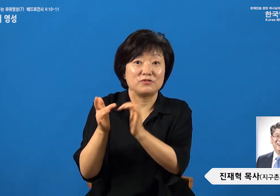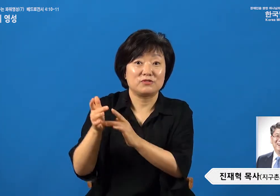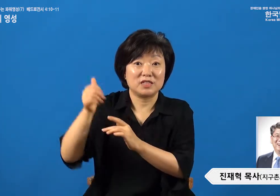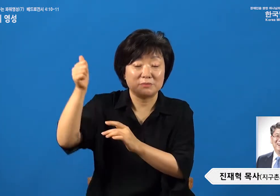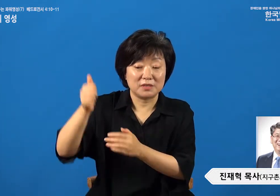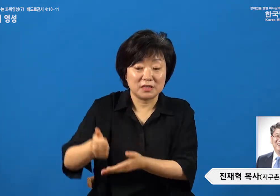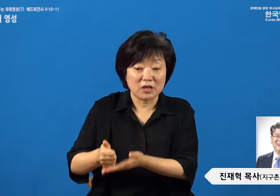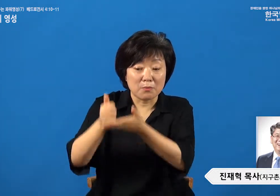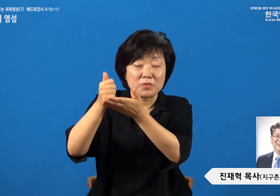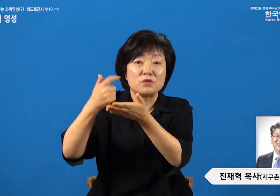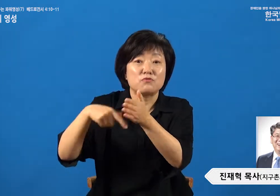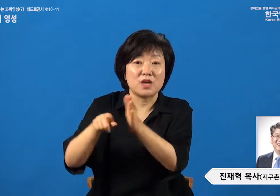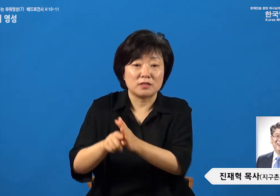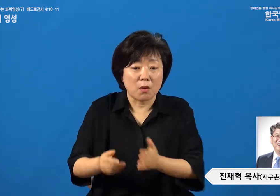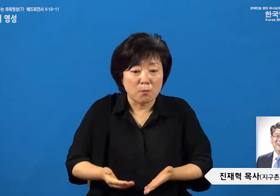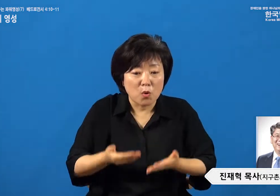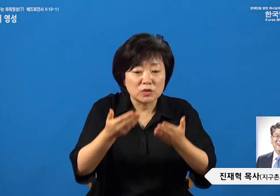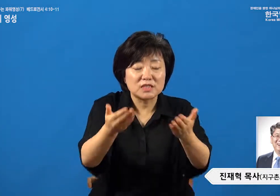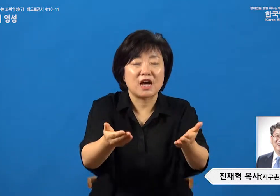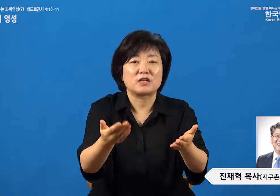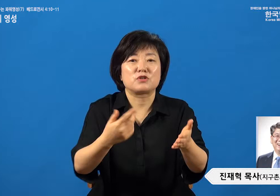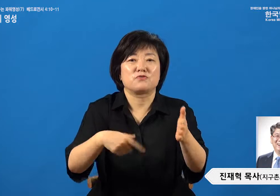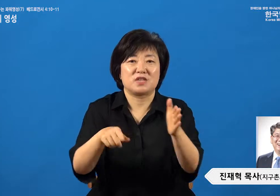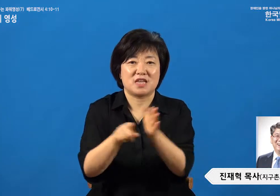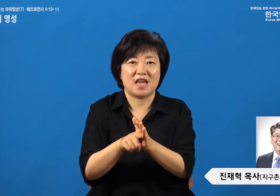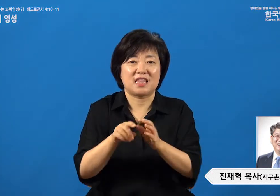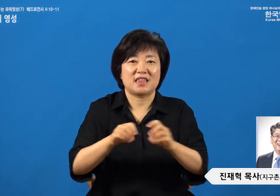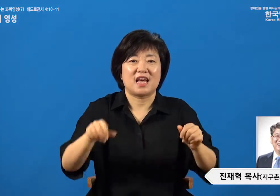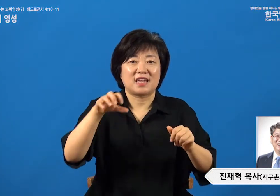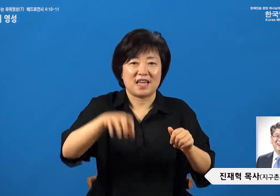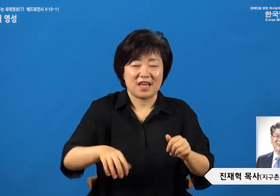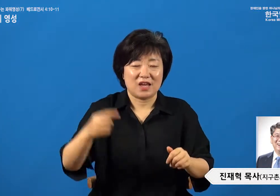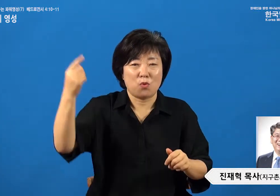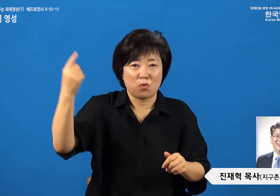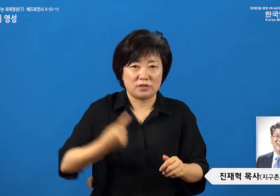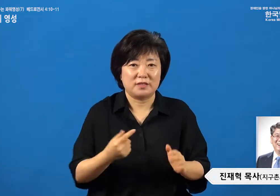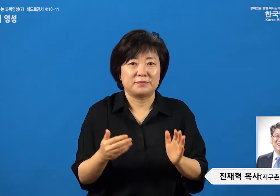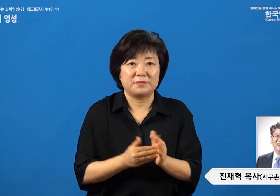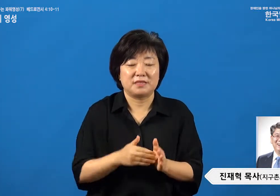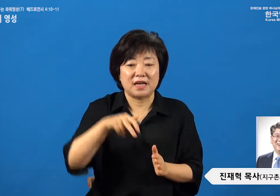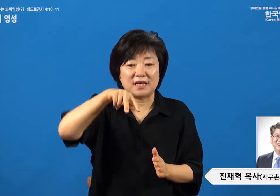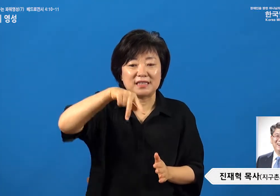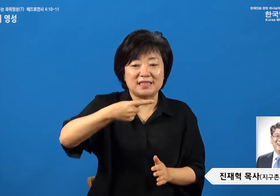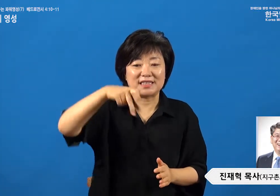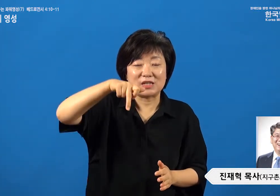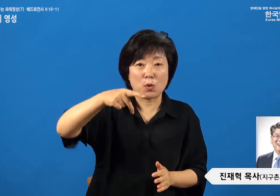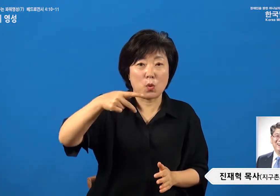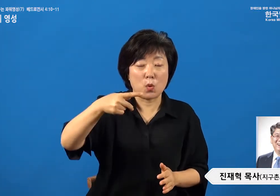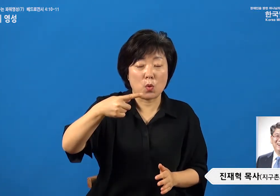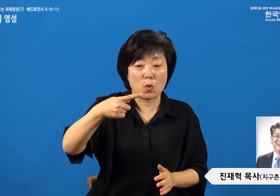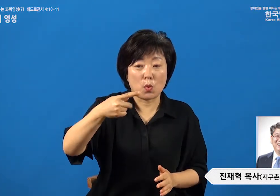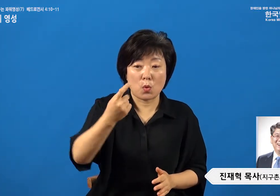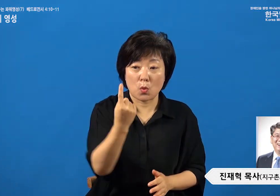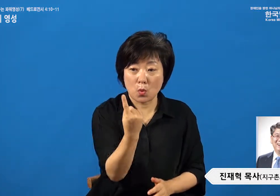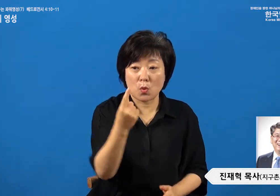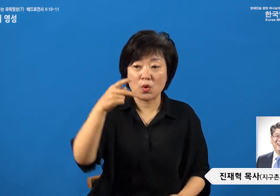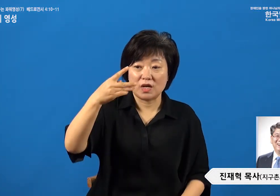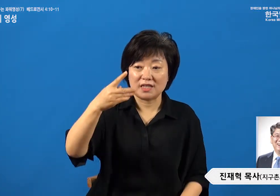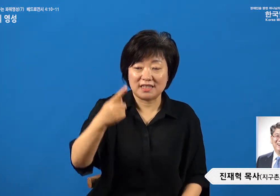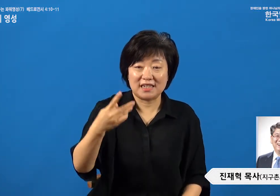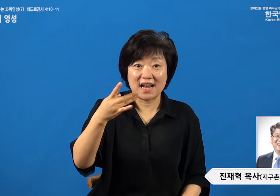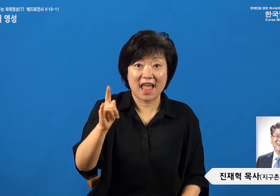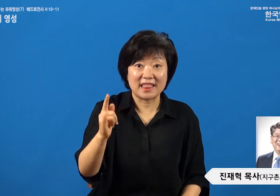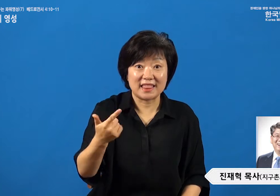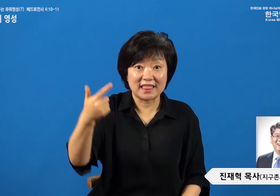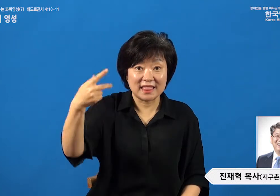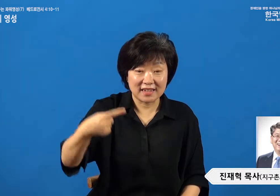위해, 봉사하기 위해 이 땅에 오셨습니다. 스코틀랜드의 어느 한 가정은 이런 표현을